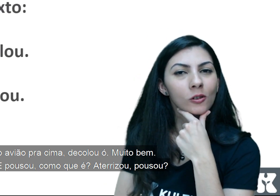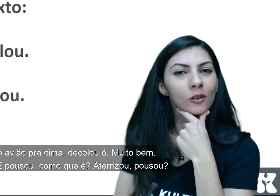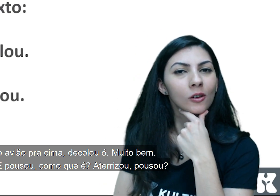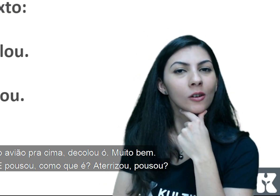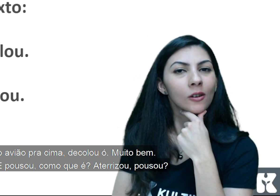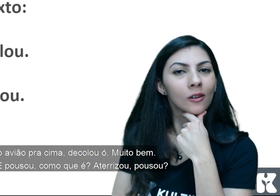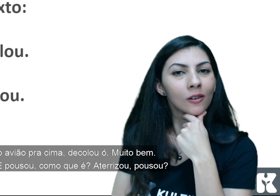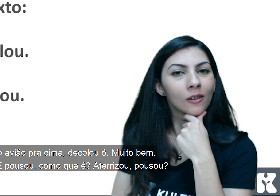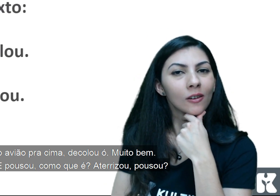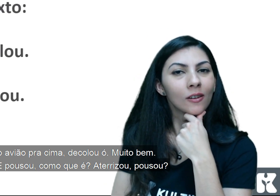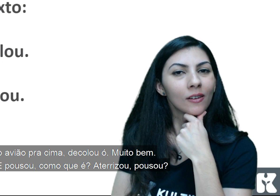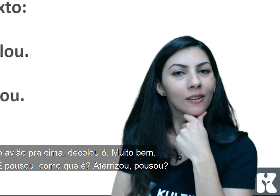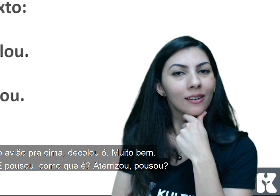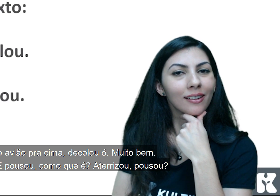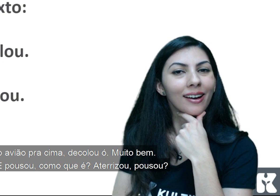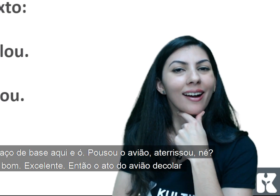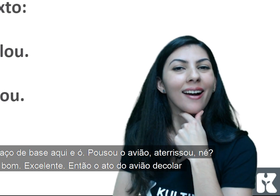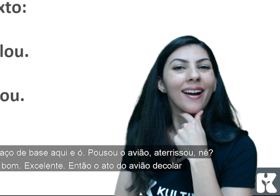pousou?